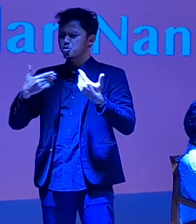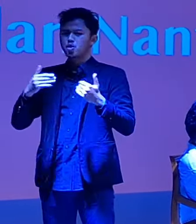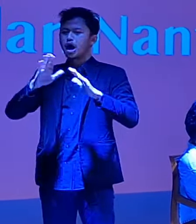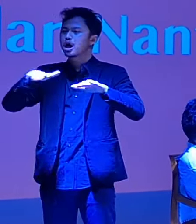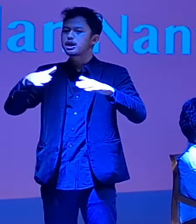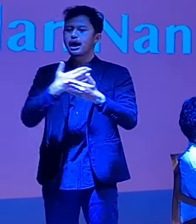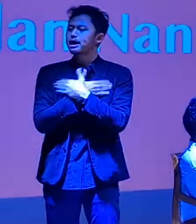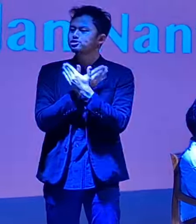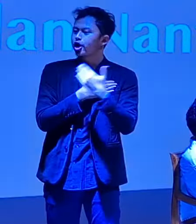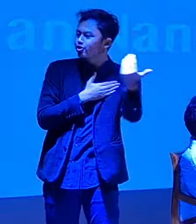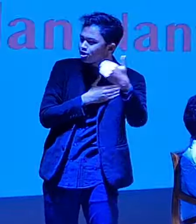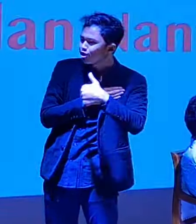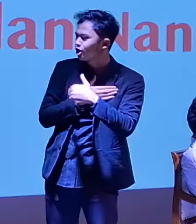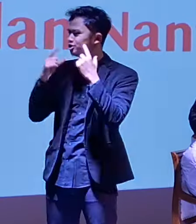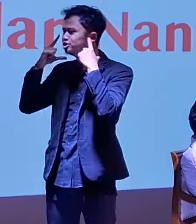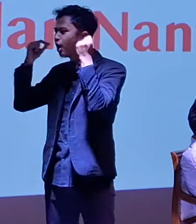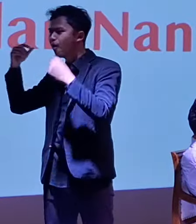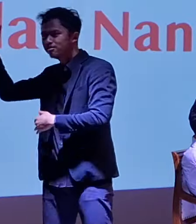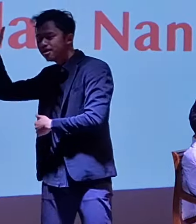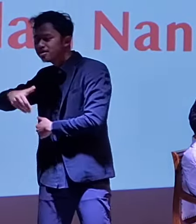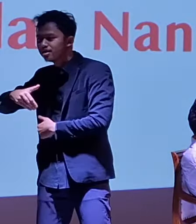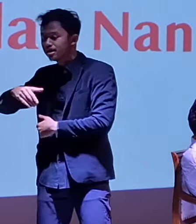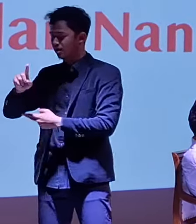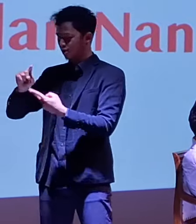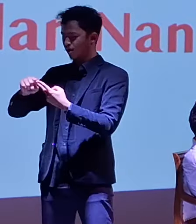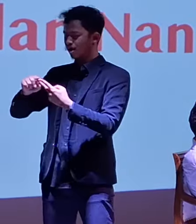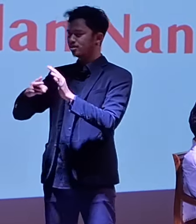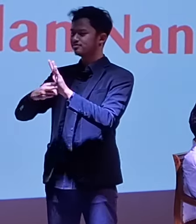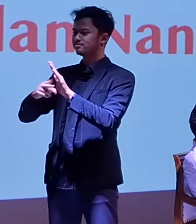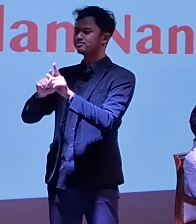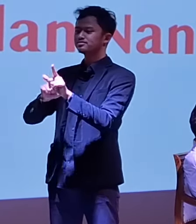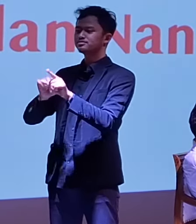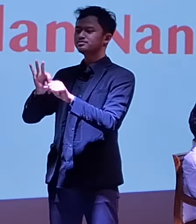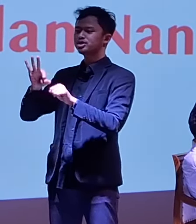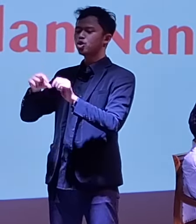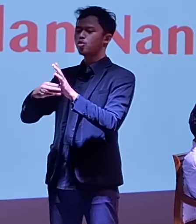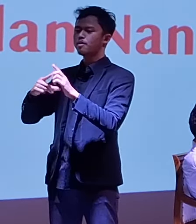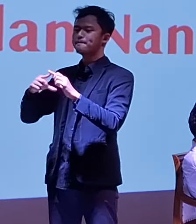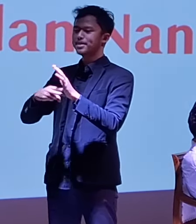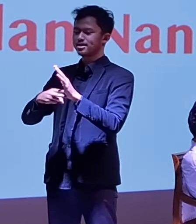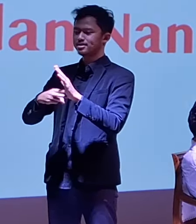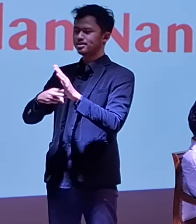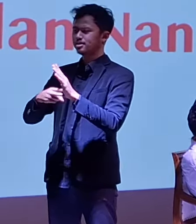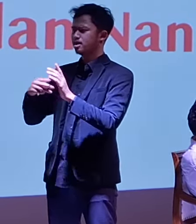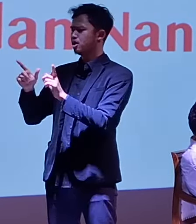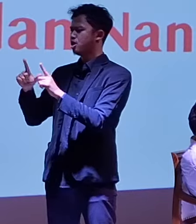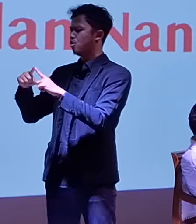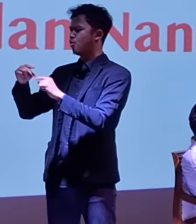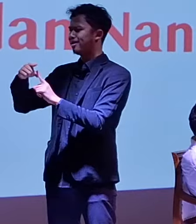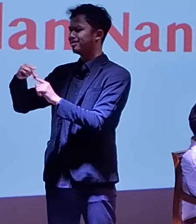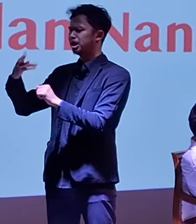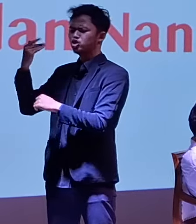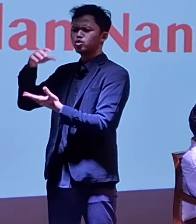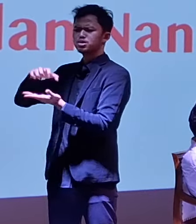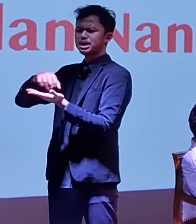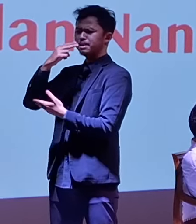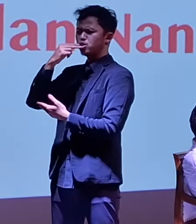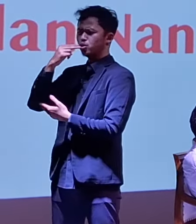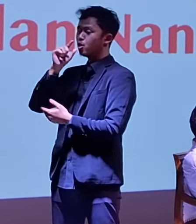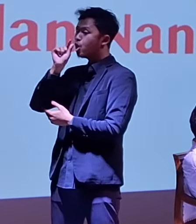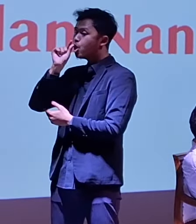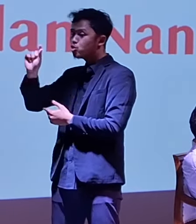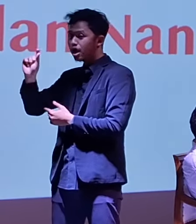dia. Okay? Kemudian Pak Nyoman Warte, Nyoman Warte di Bandung, iya. Jadi yang